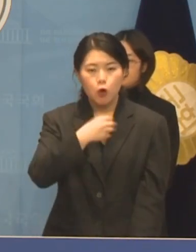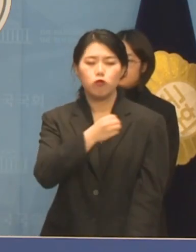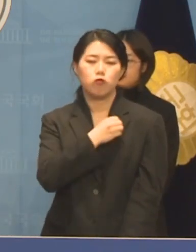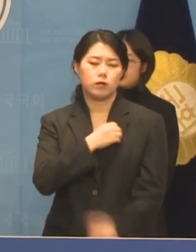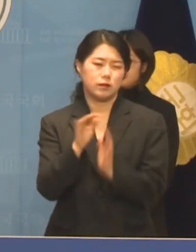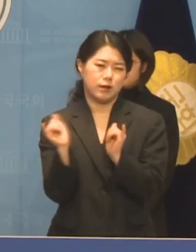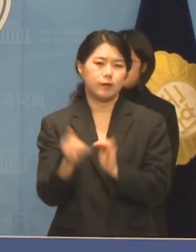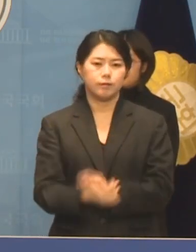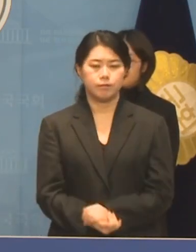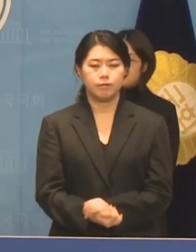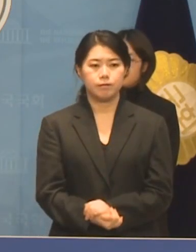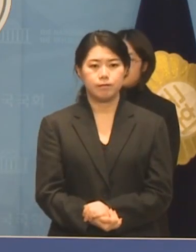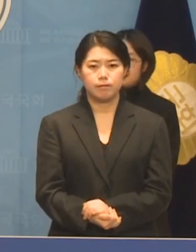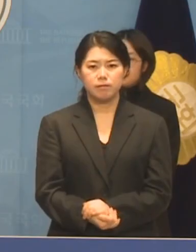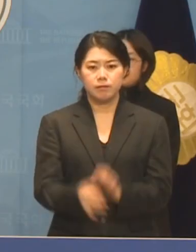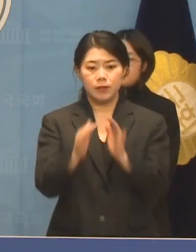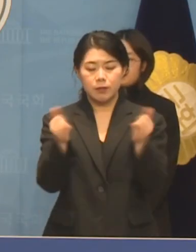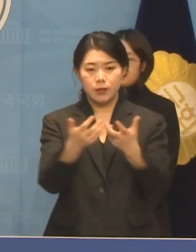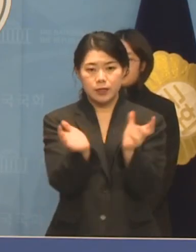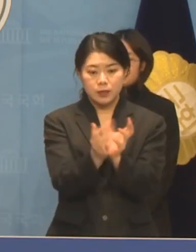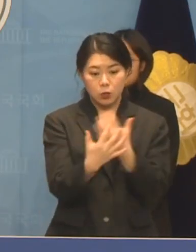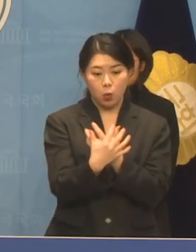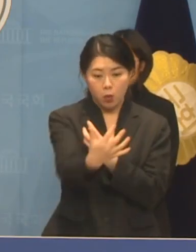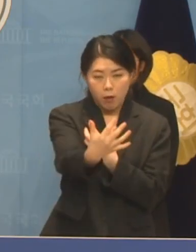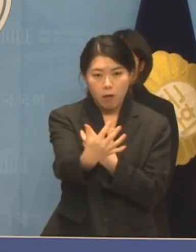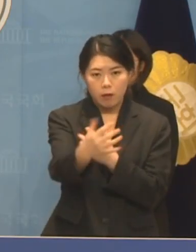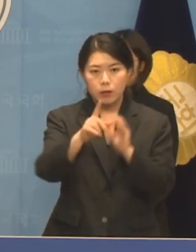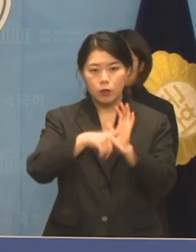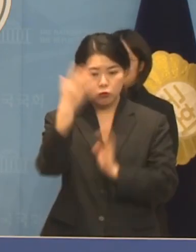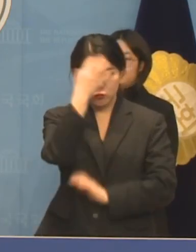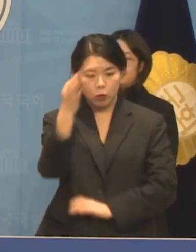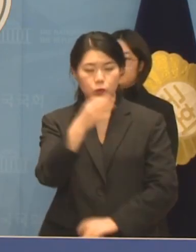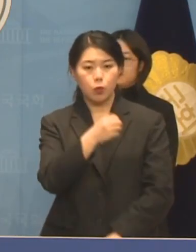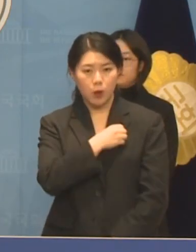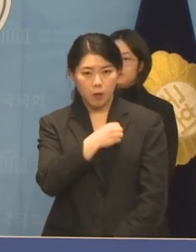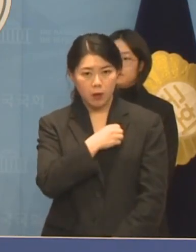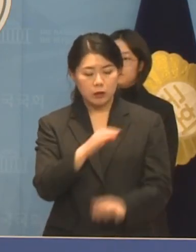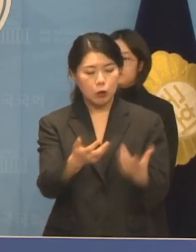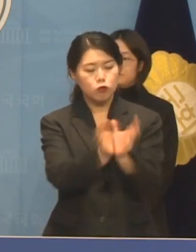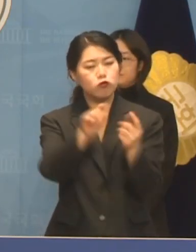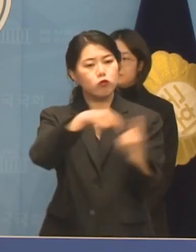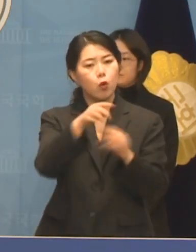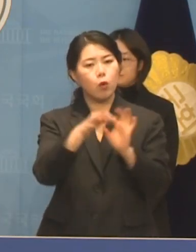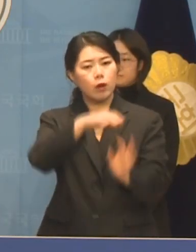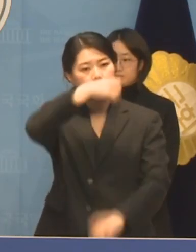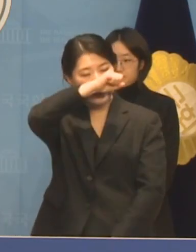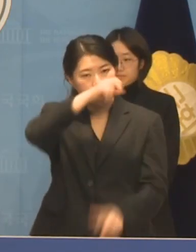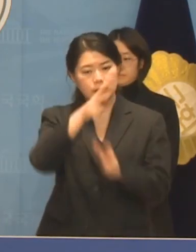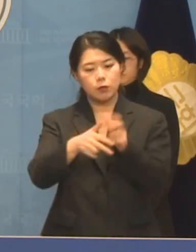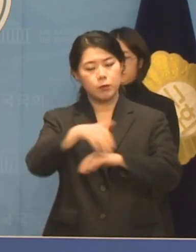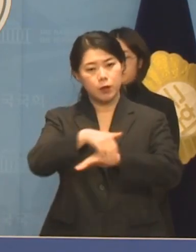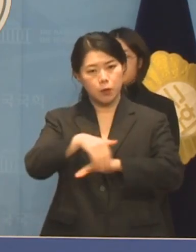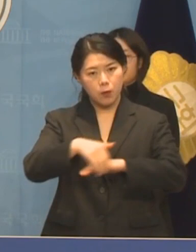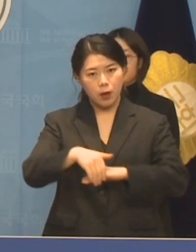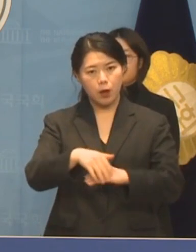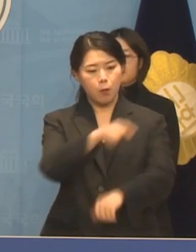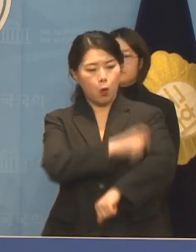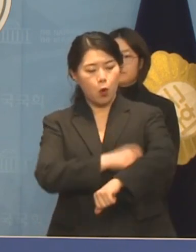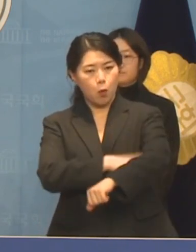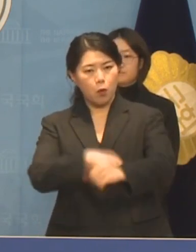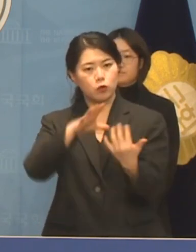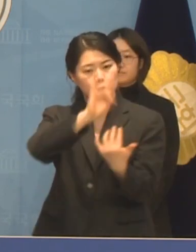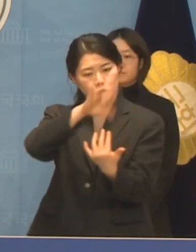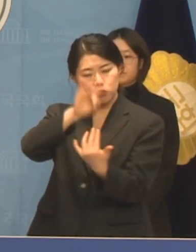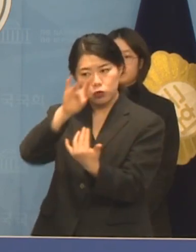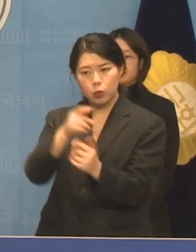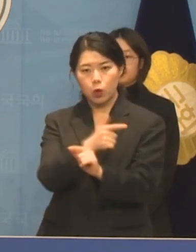후원회원입니다. 특히 시민단체 정기총회는 후원회원들이 단체 운영과 관련된 예산, 사업계획, 임원 선출 등